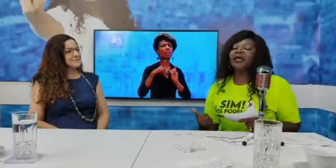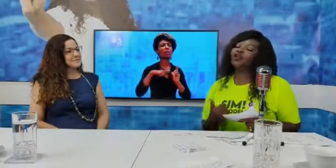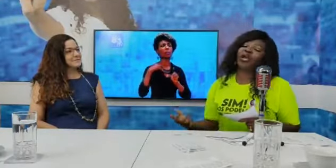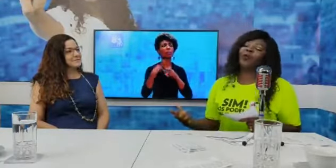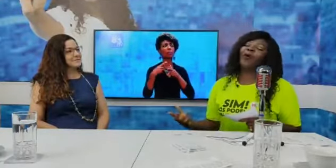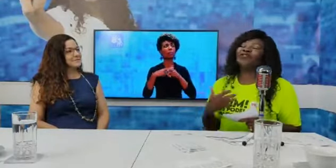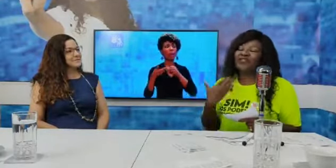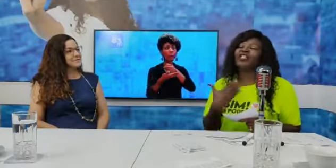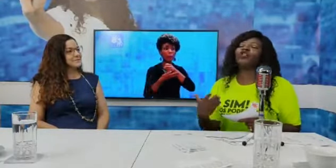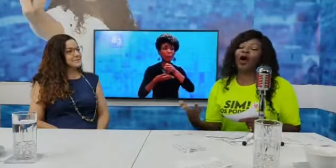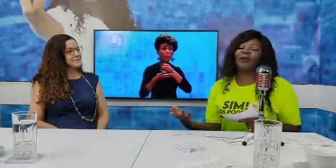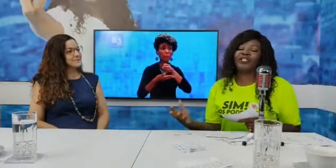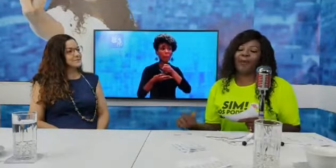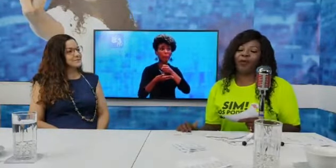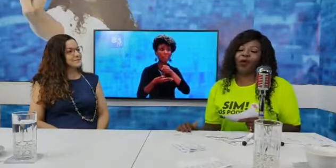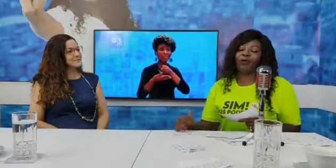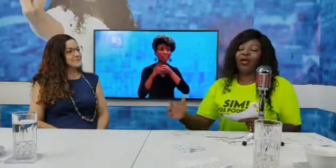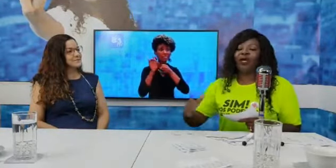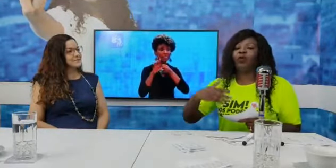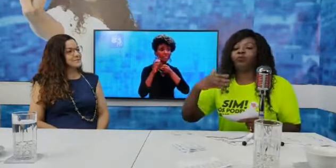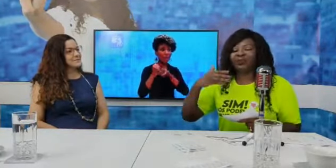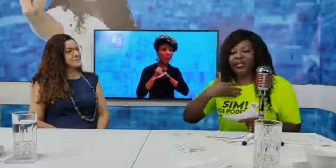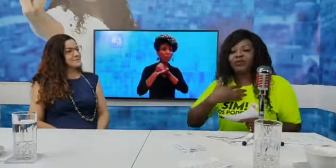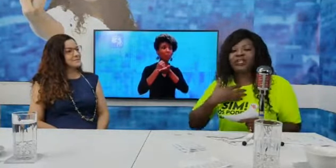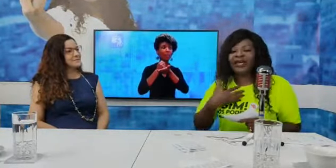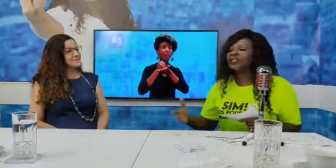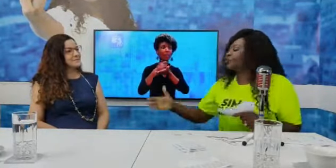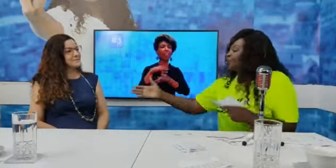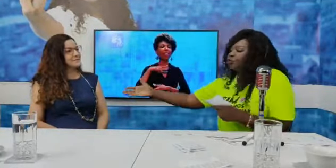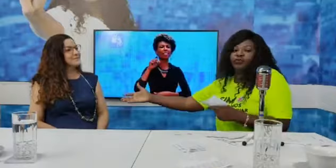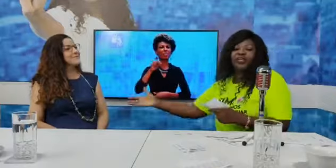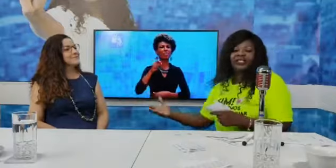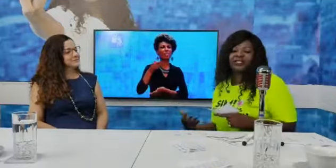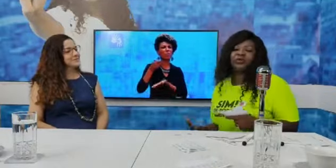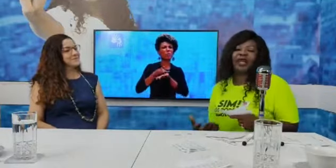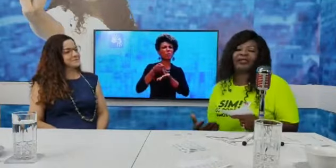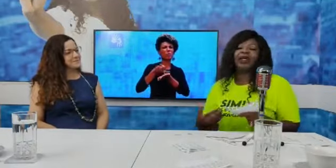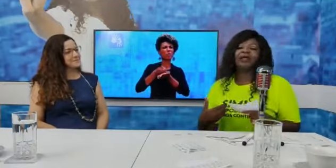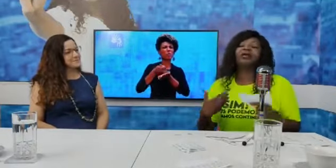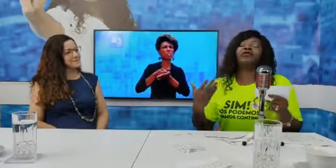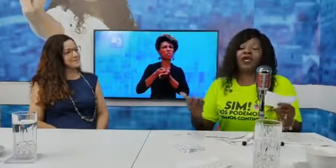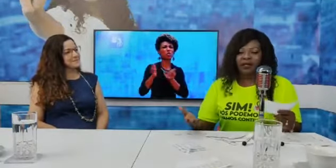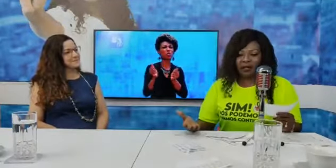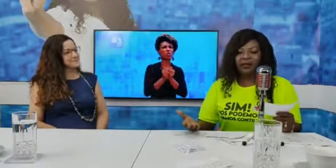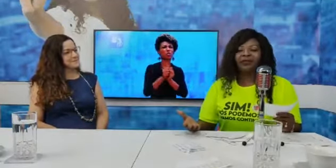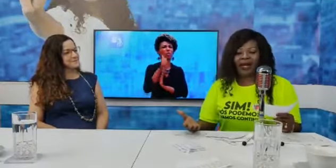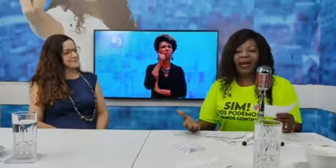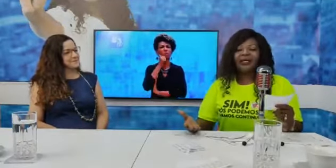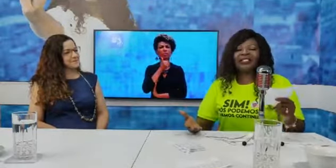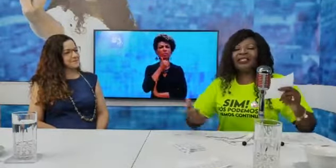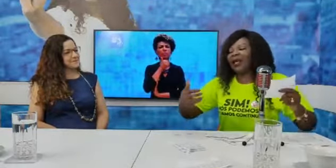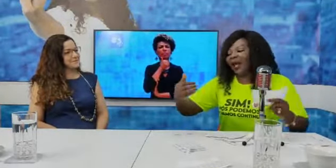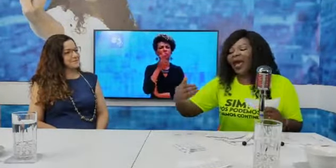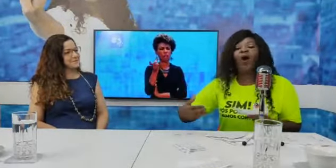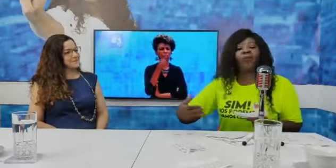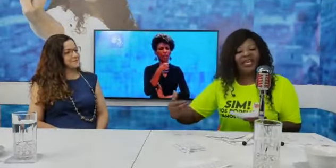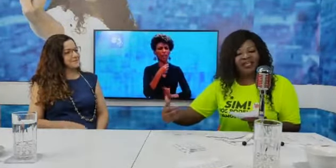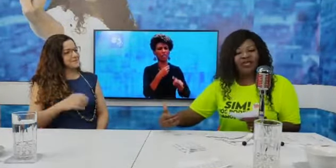pilares eu já não posso nem só pedir apoio, eu tenho que exigir junto a essas mulheres que venham, não é?